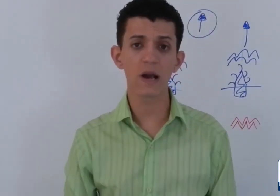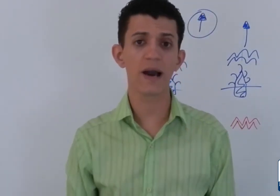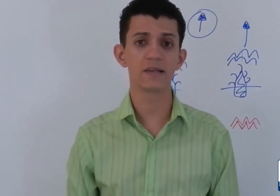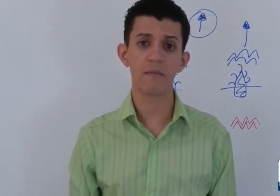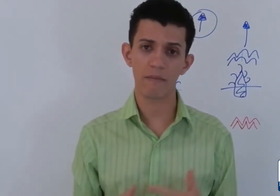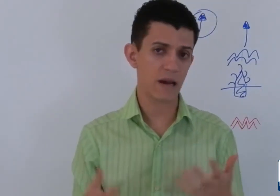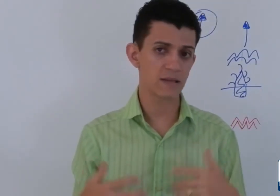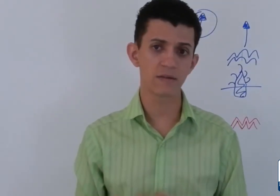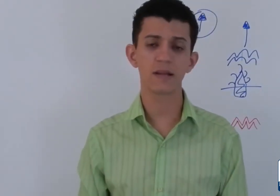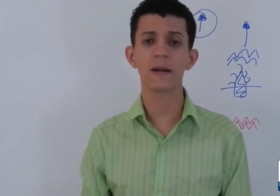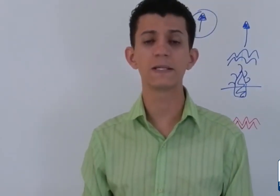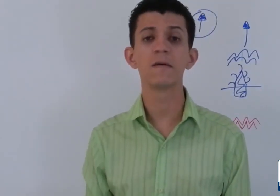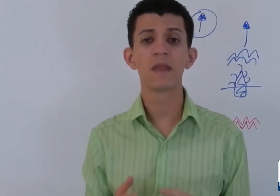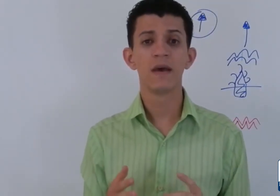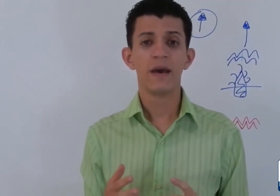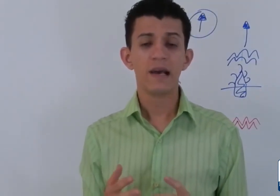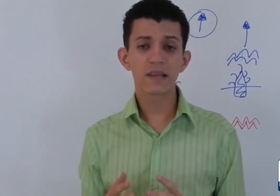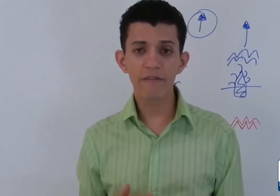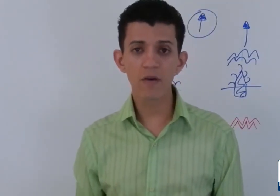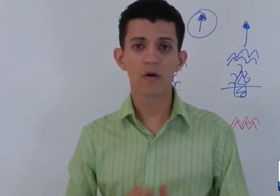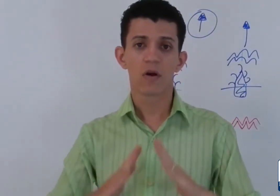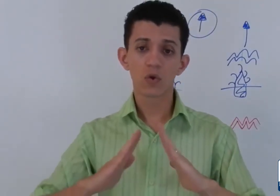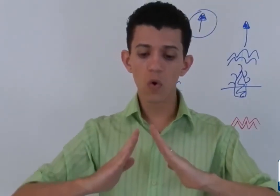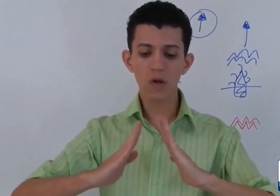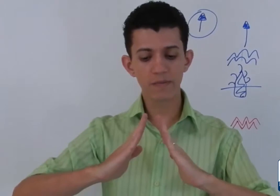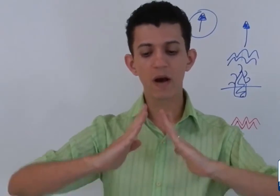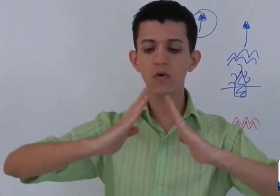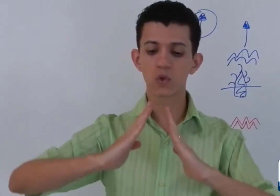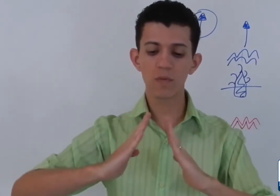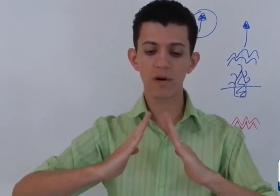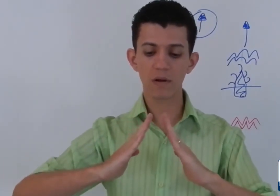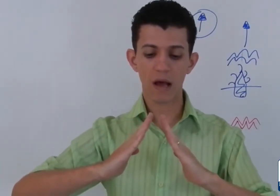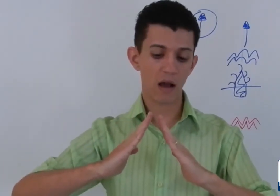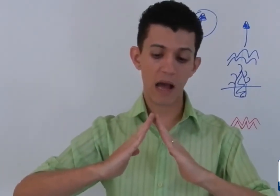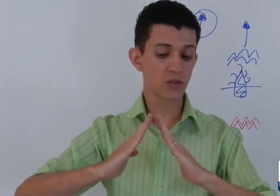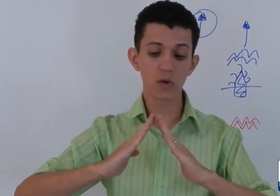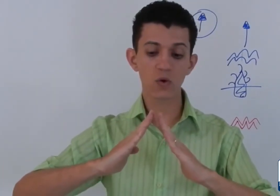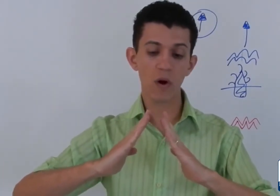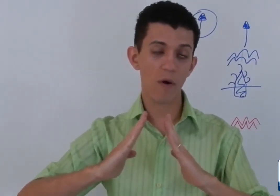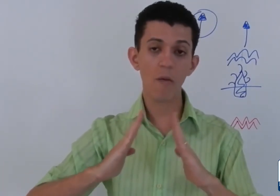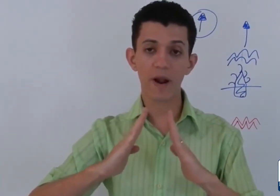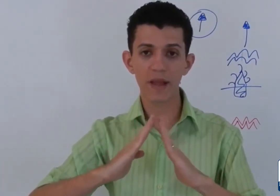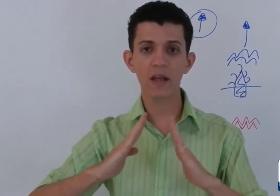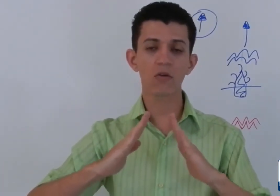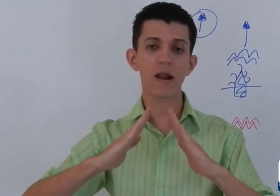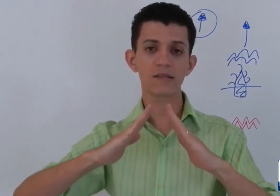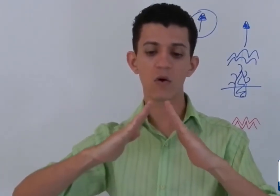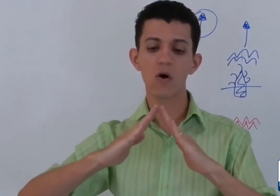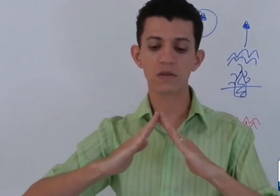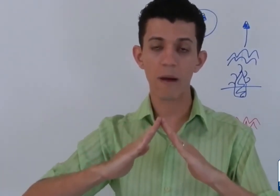lugares, há mais anos atrás. Escreviam duas mãos, as duas com a palma para dentro. Elas se encostam